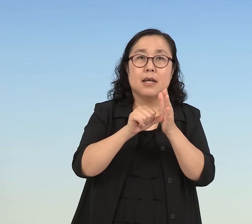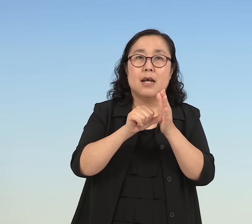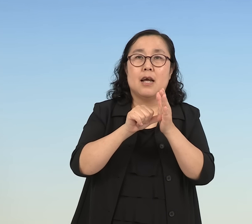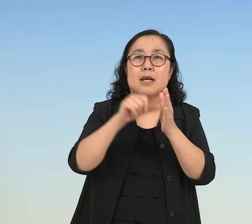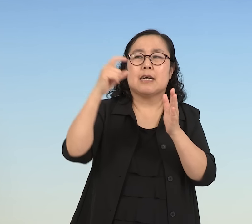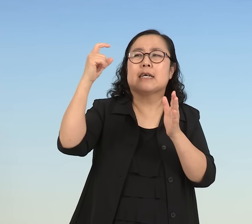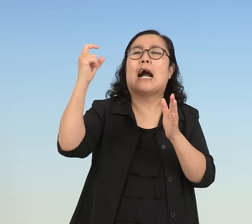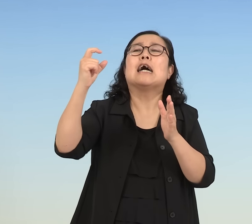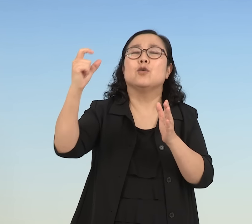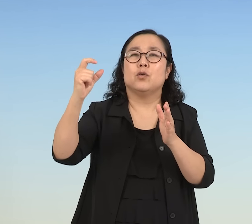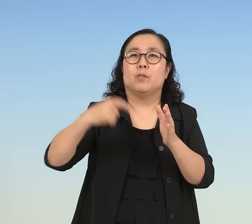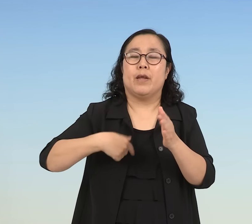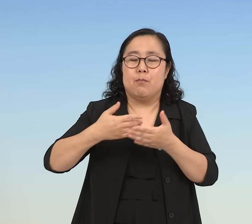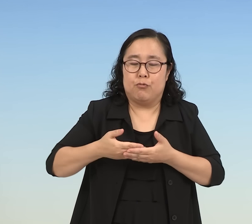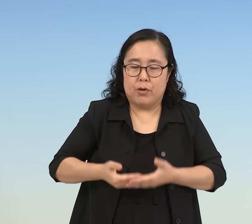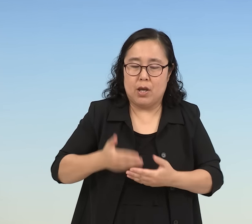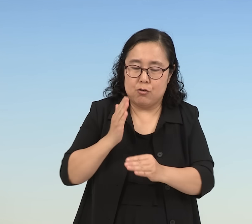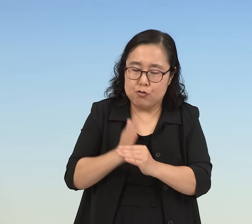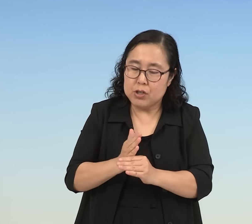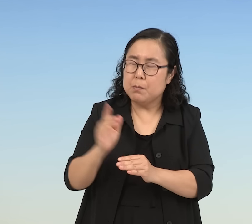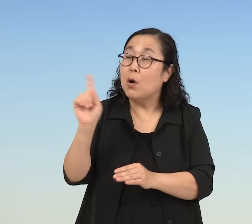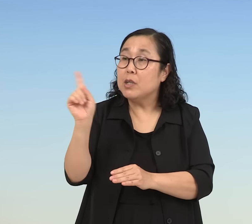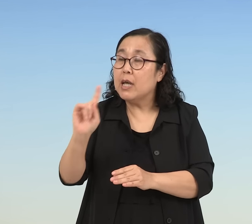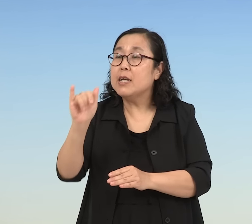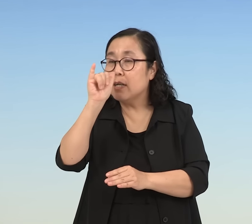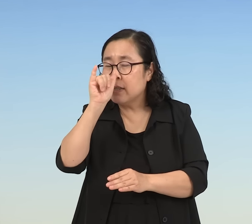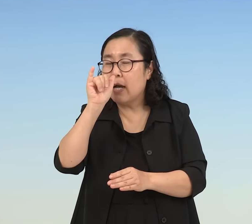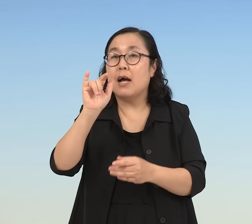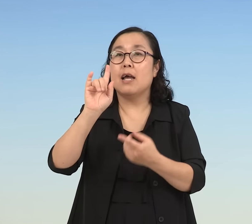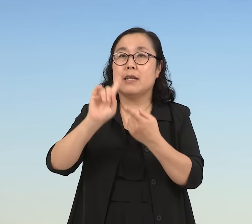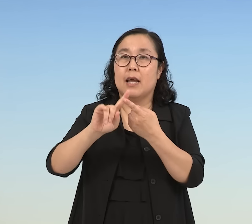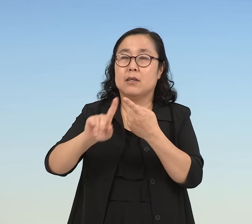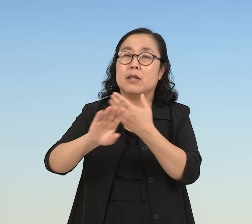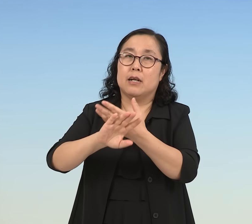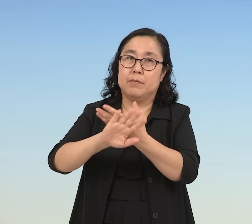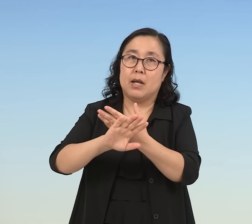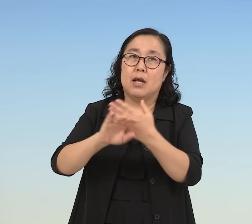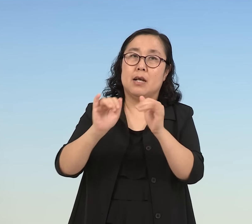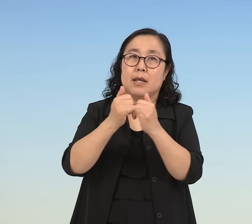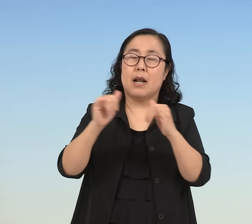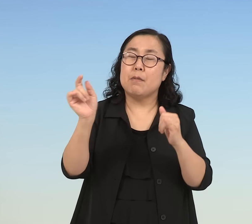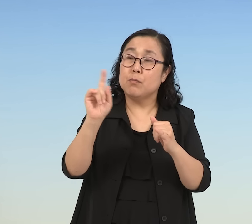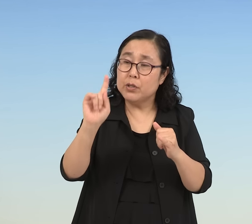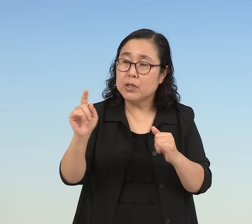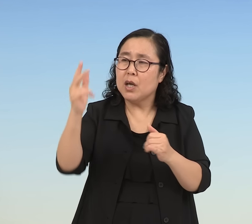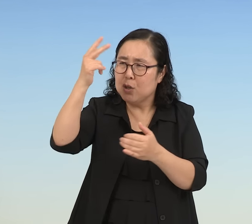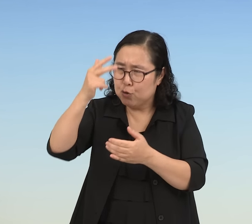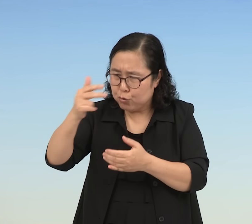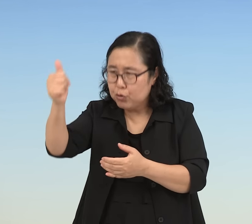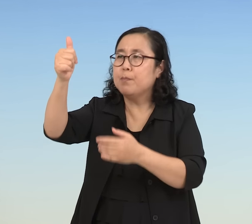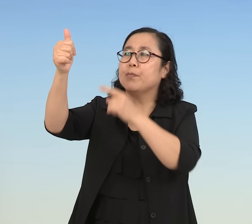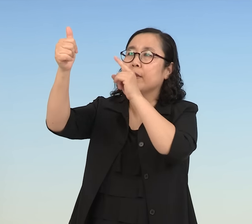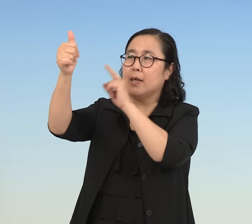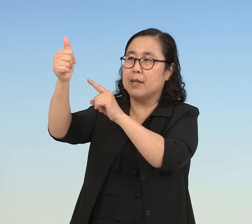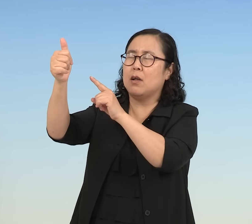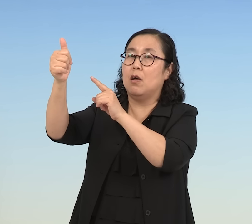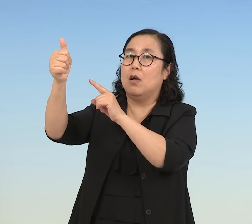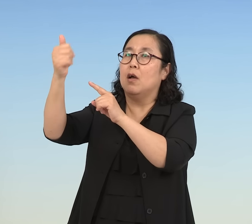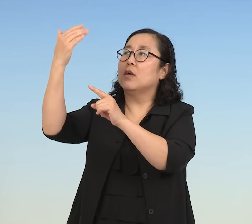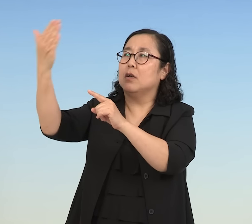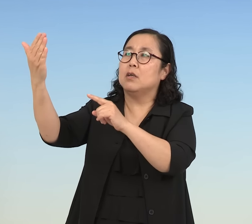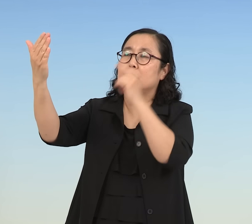제가 액센트가 달라져 굵은 글씨가 달라졌습니다. 요즘 이렇게 읽습니다. 사람이 무엇이기에 주께서 그를